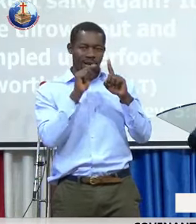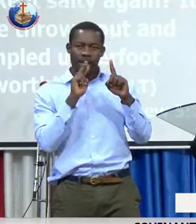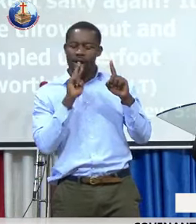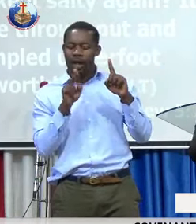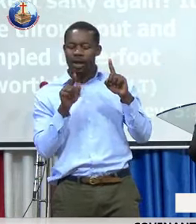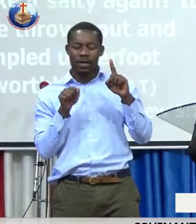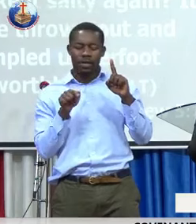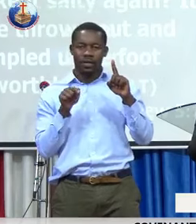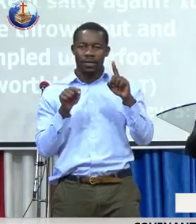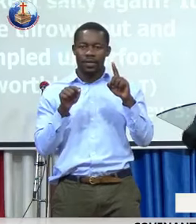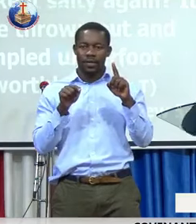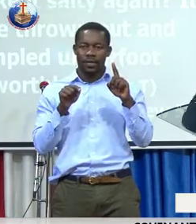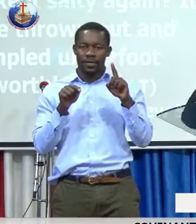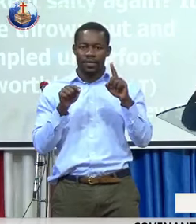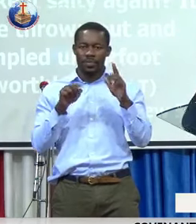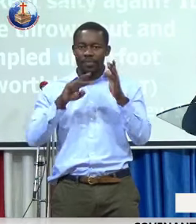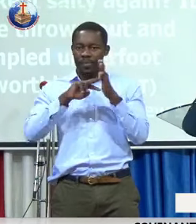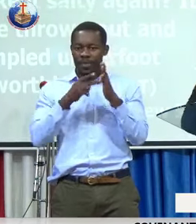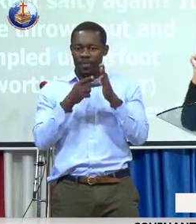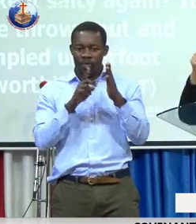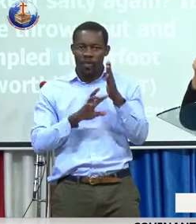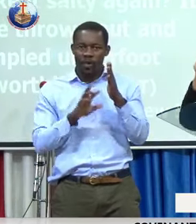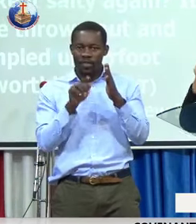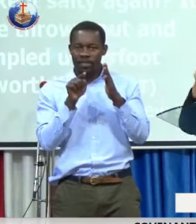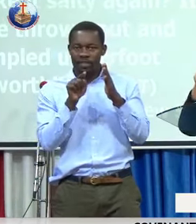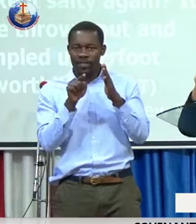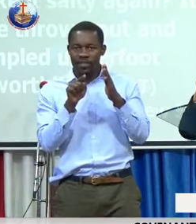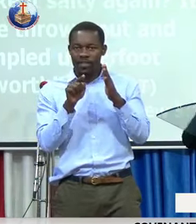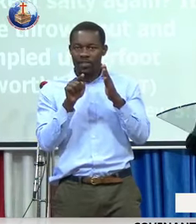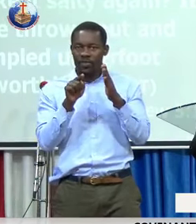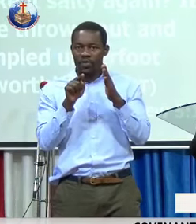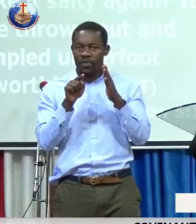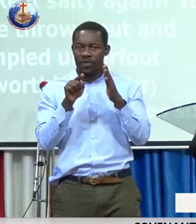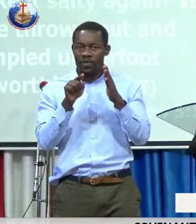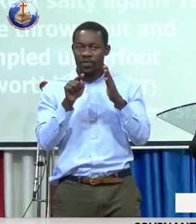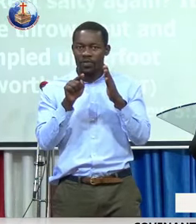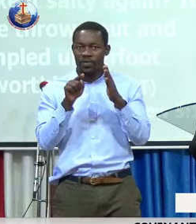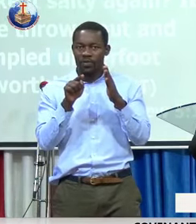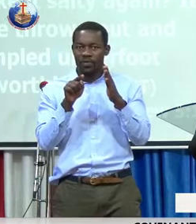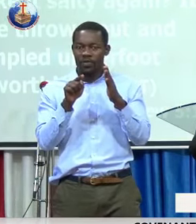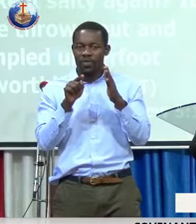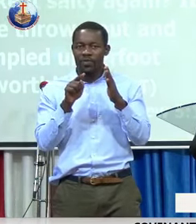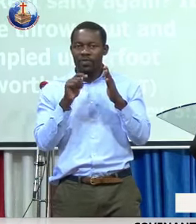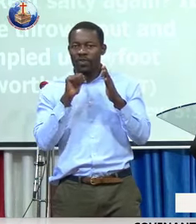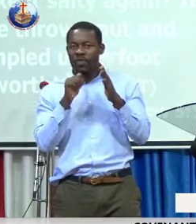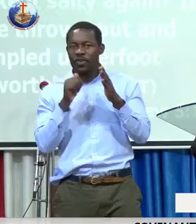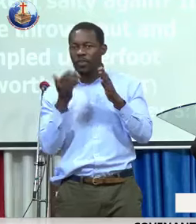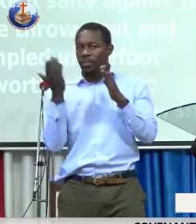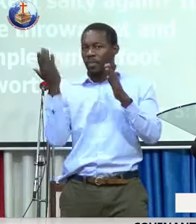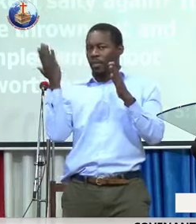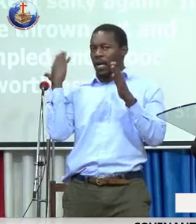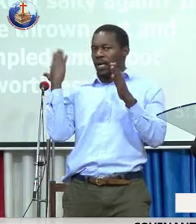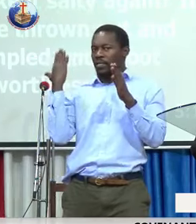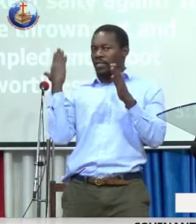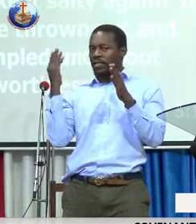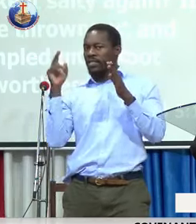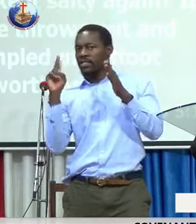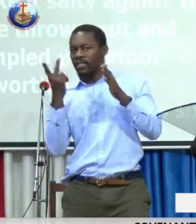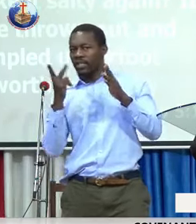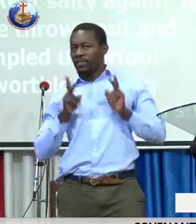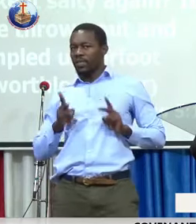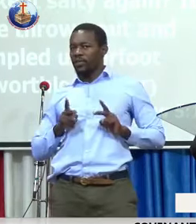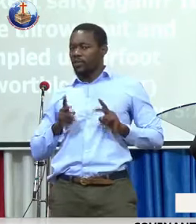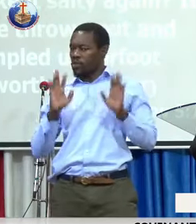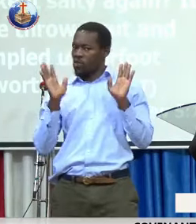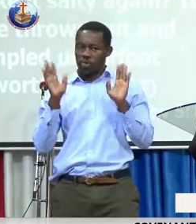ni, it denotes second person singular. Sio ya hali ya mtu wa pili, sio taarifa